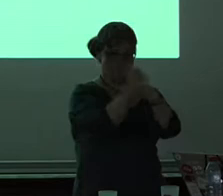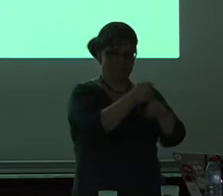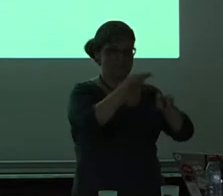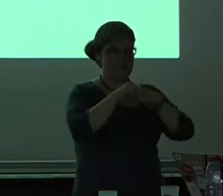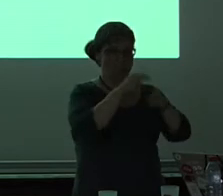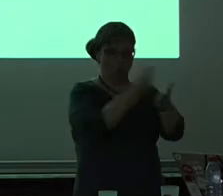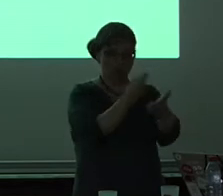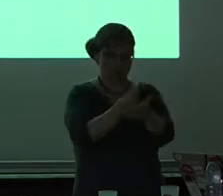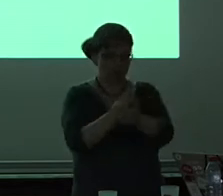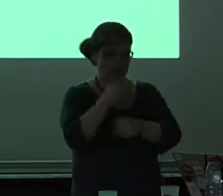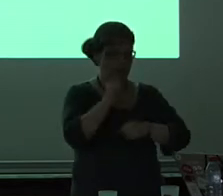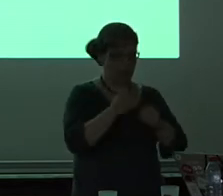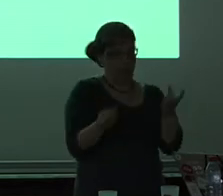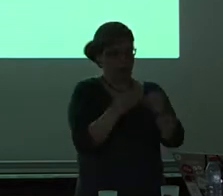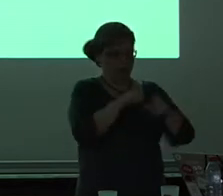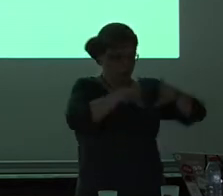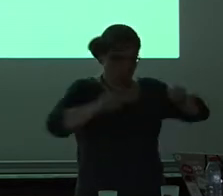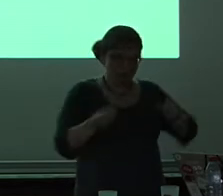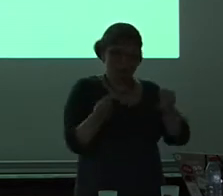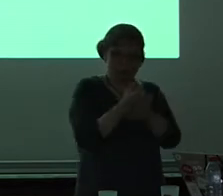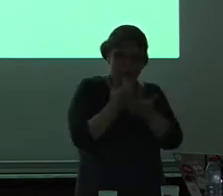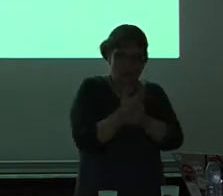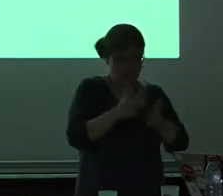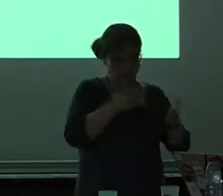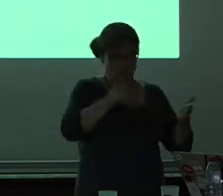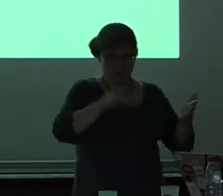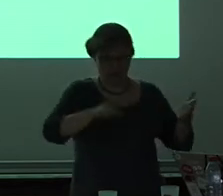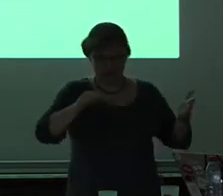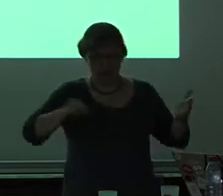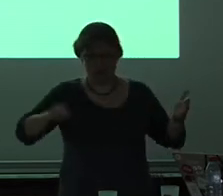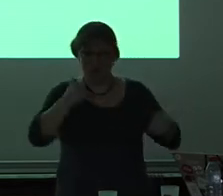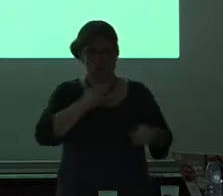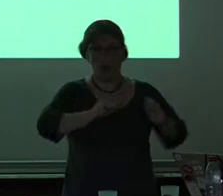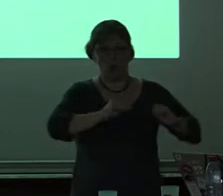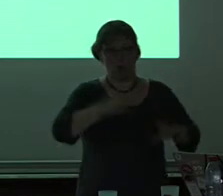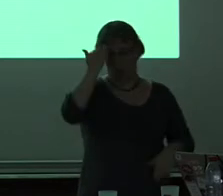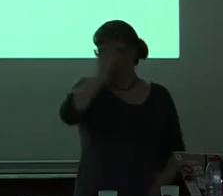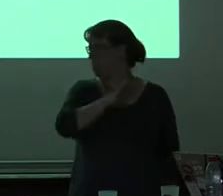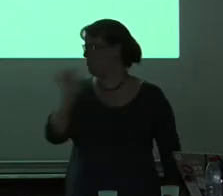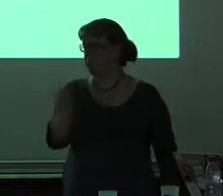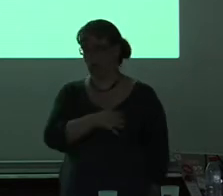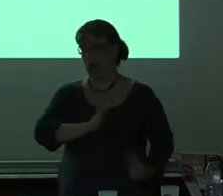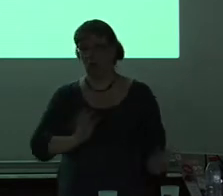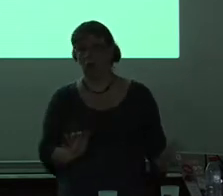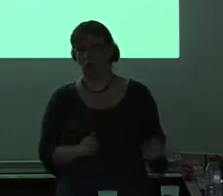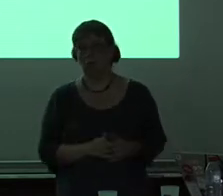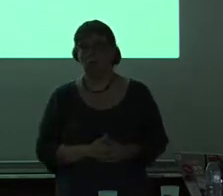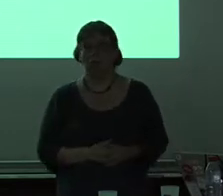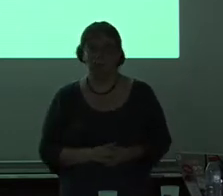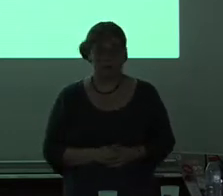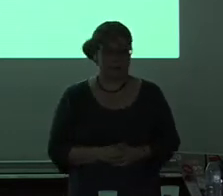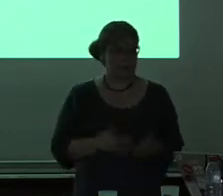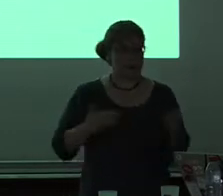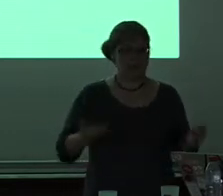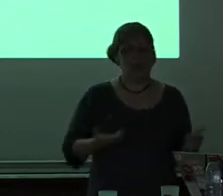Et après, à chaque fois qu'il y a des questions, je relis encore. Donc je peux vous dire que chacun de mes cours, je les connais par cœur maintenant. Ce qui est plutôt bien quand